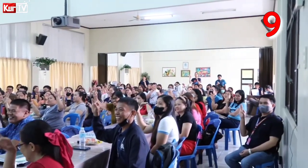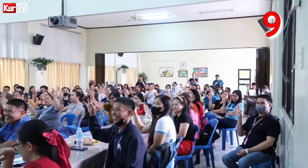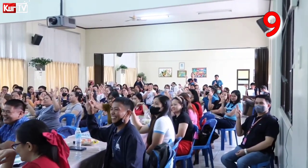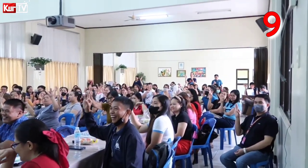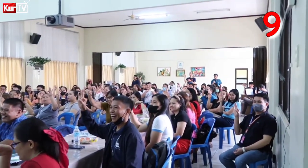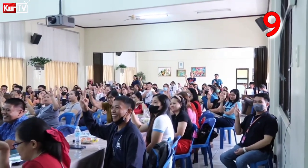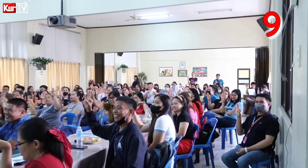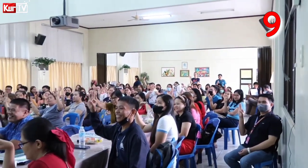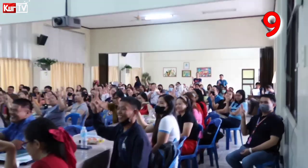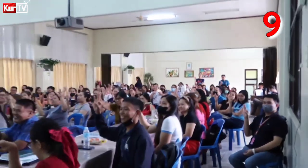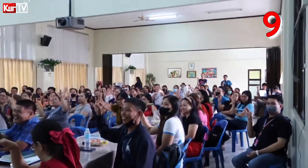9 and 10.